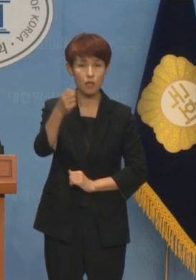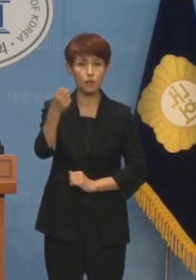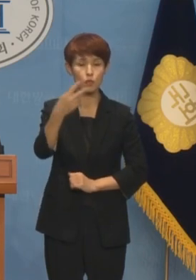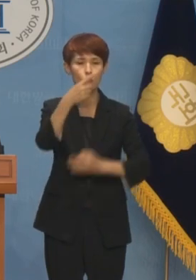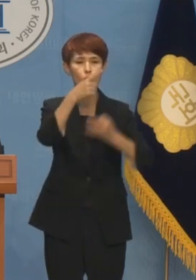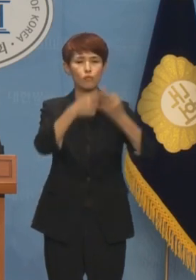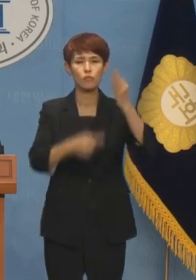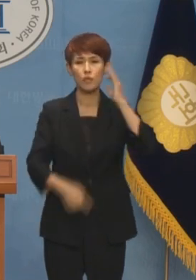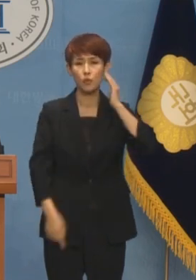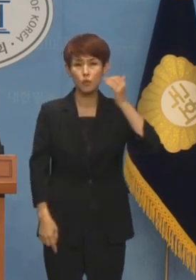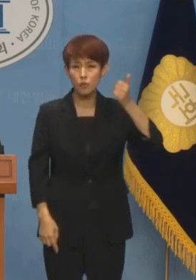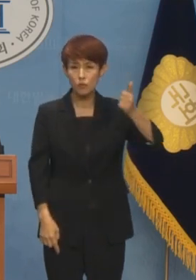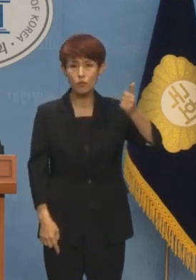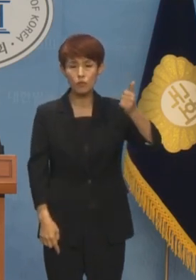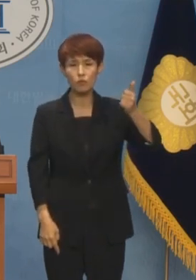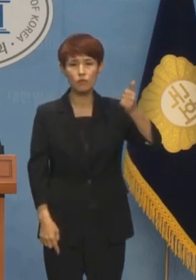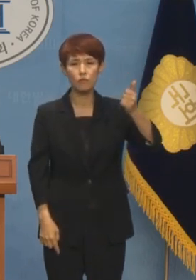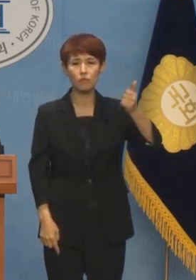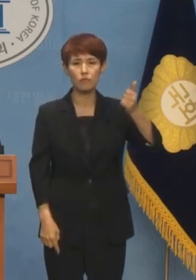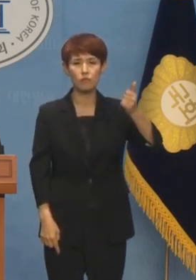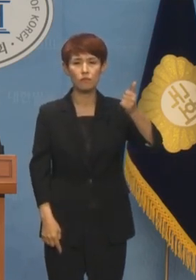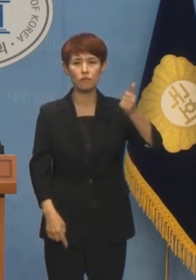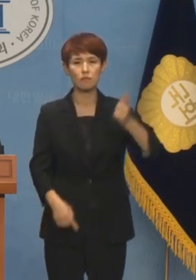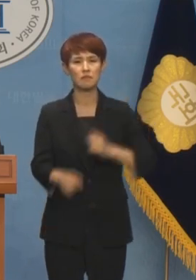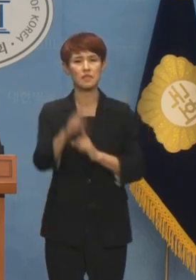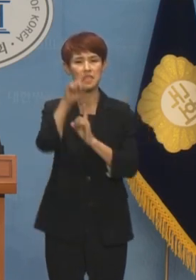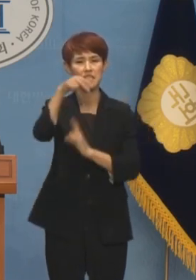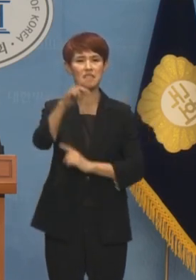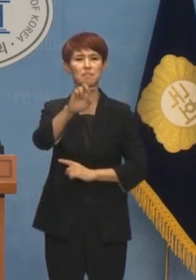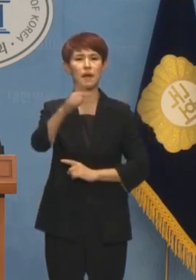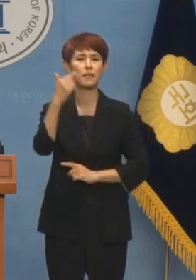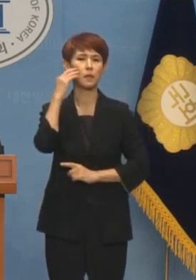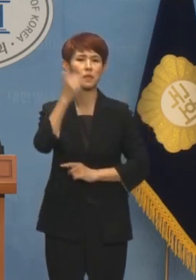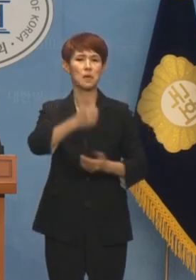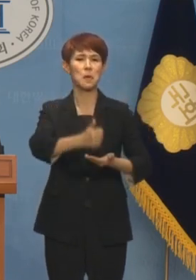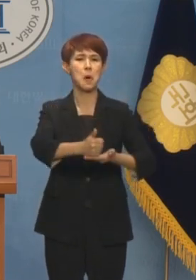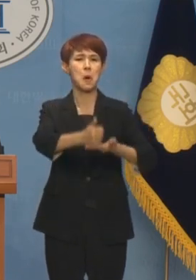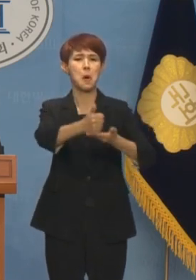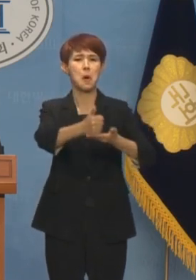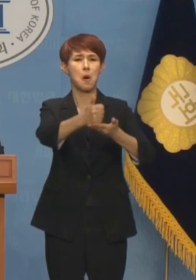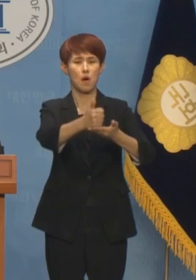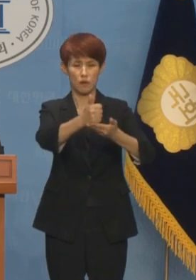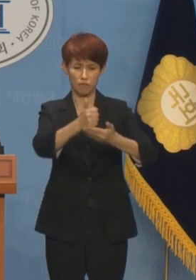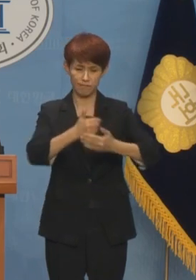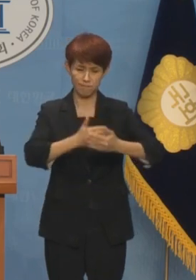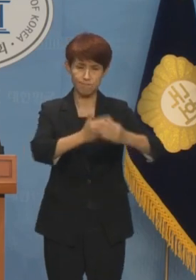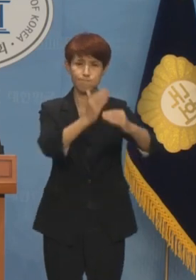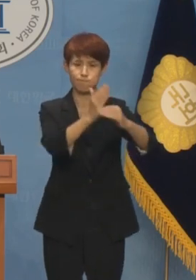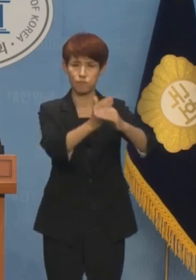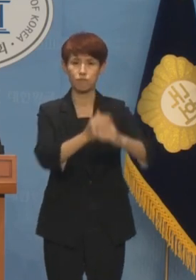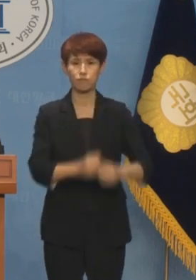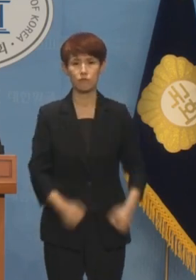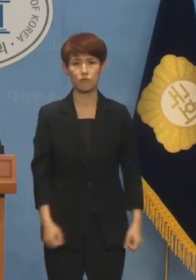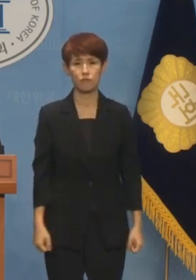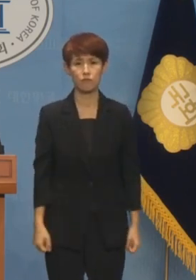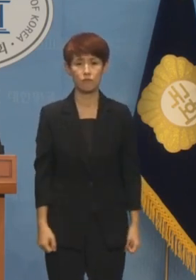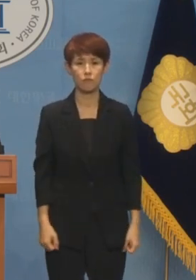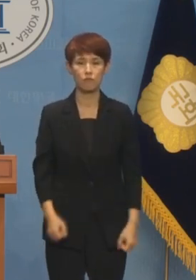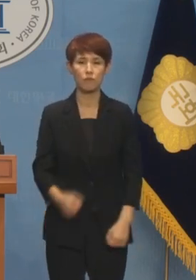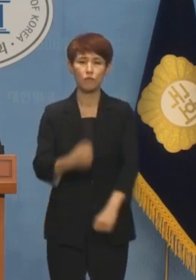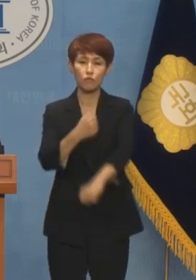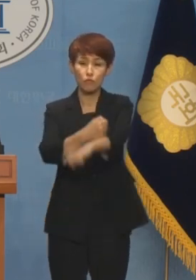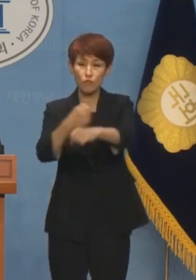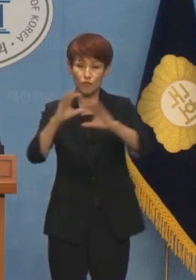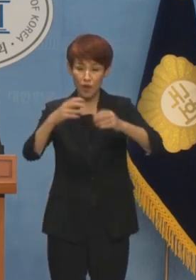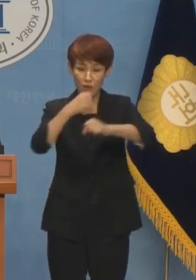윤석열 대통령도 일방적 이승만 띄우기를 꾸준히 진행하고 있습니다. 보훈부를